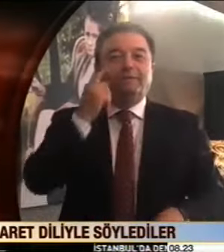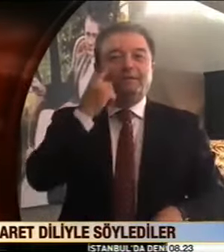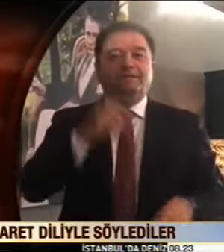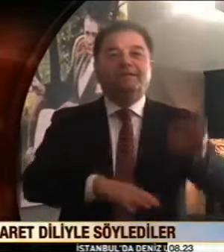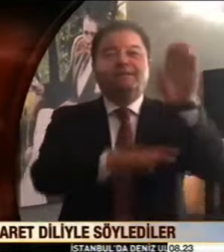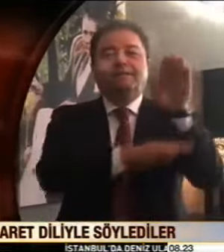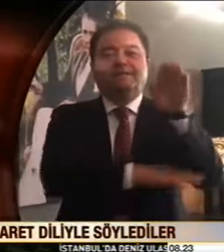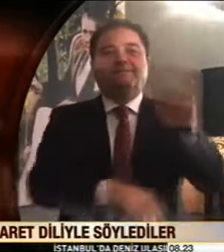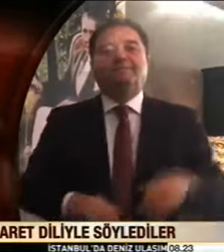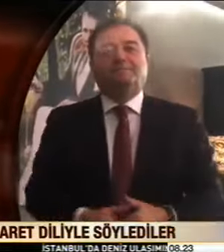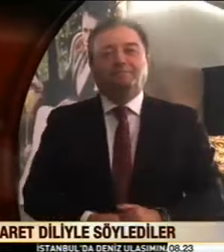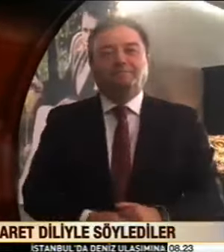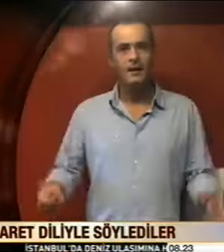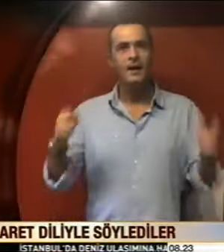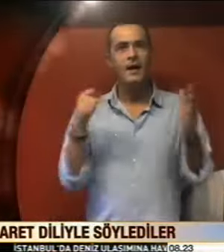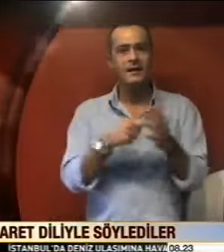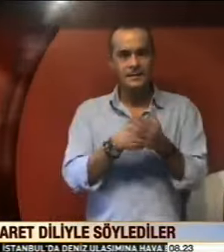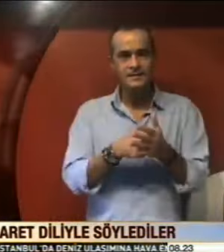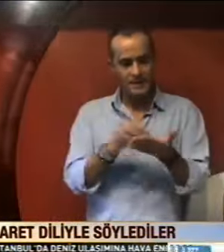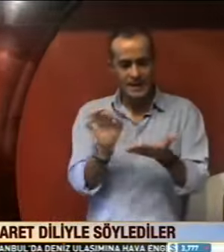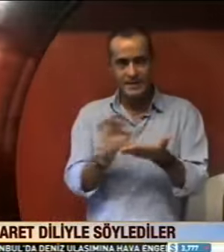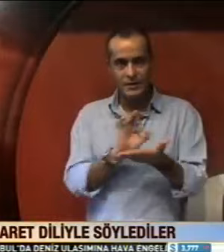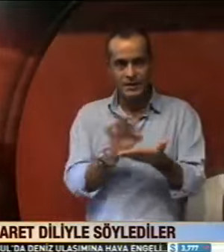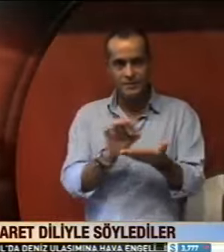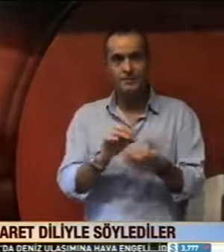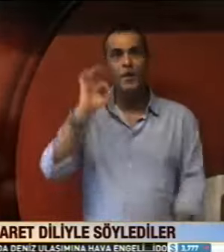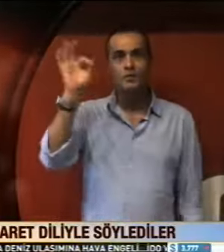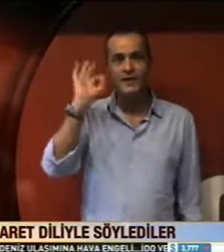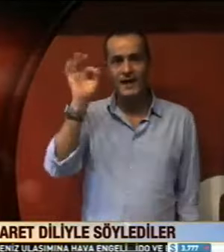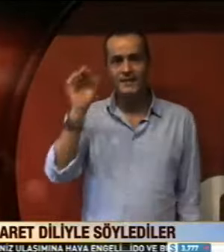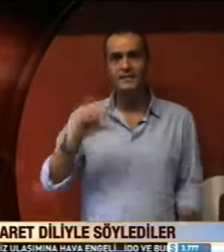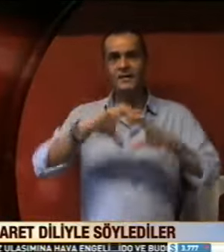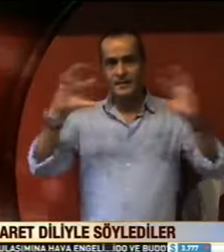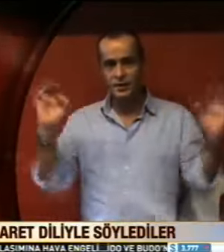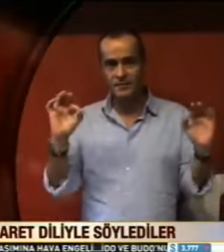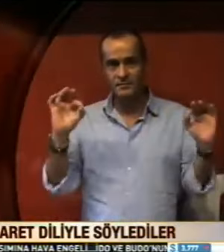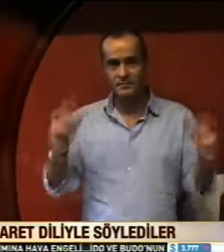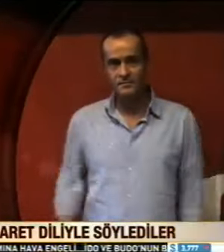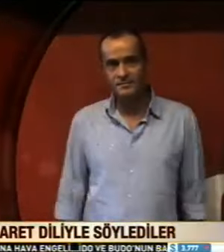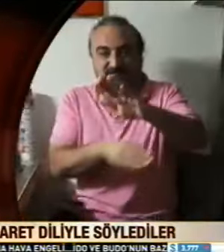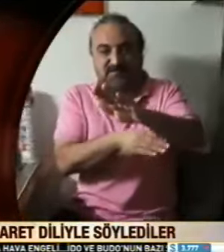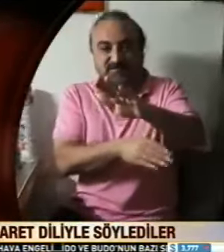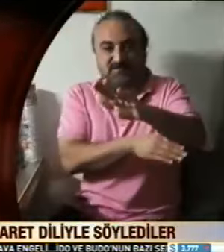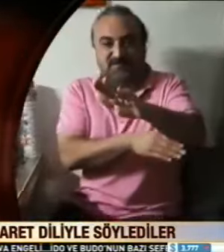Kemal Paşa yaşa, adın yazılacak yüceler kaça.